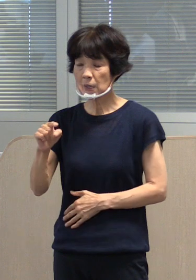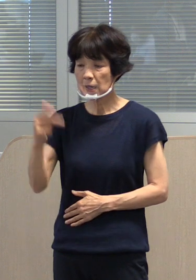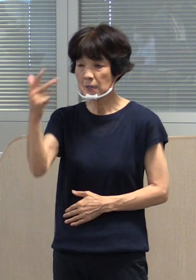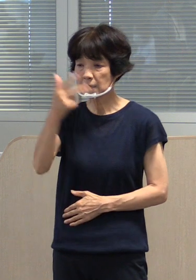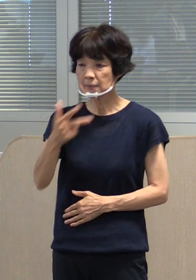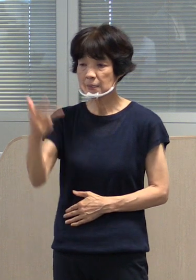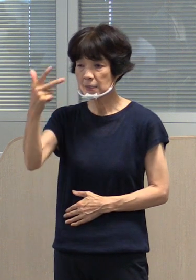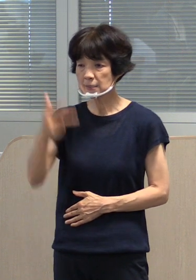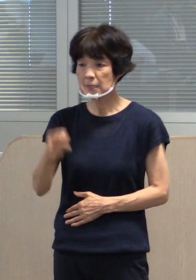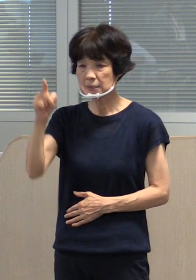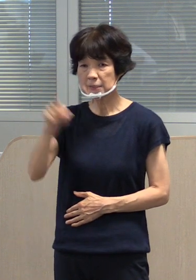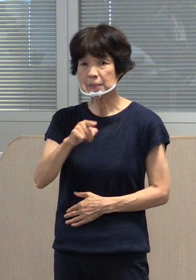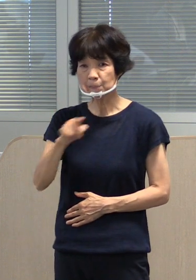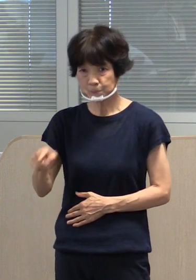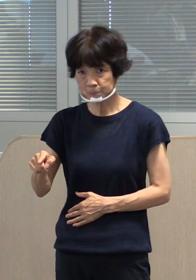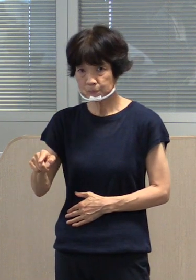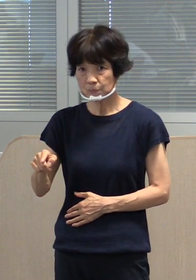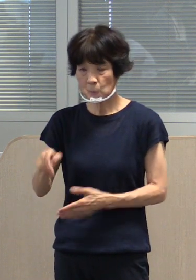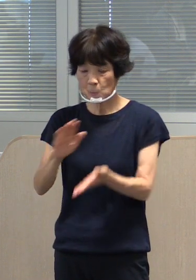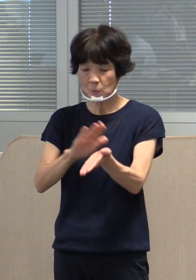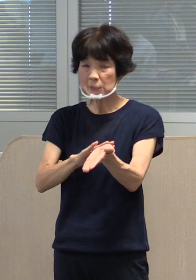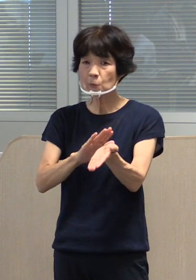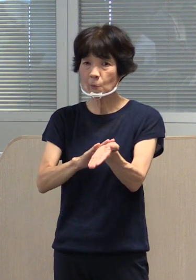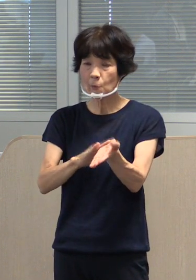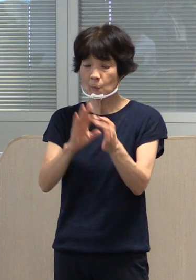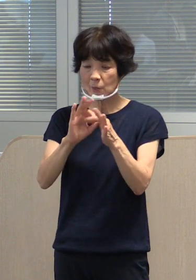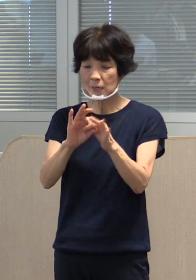のねあの医療関係者がいるんですね。